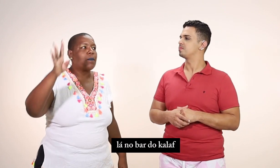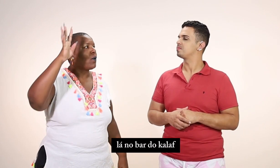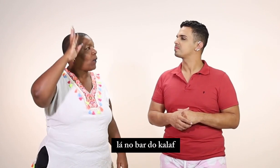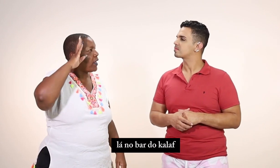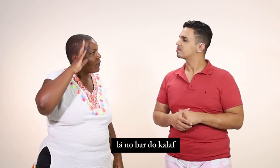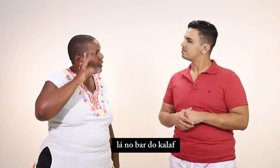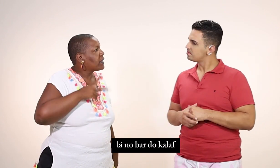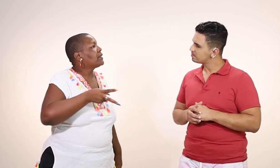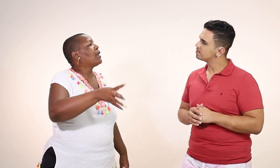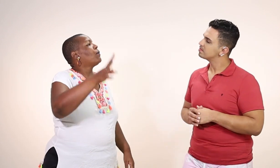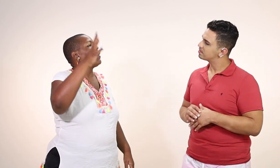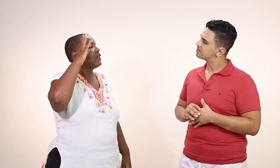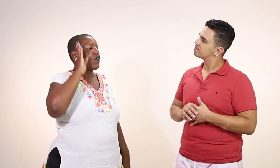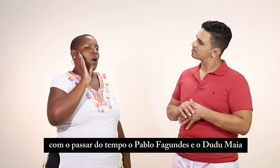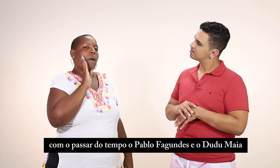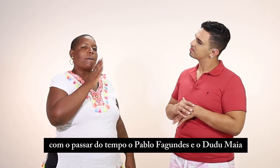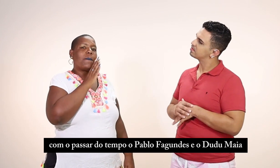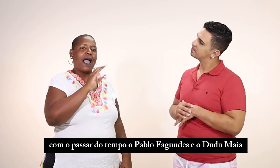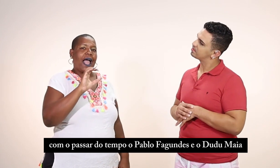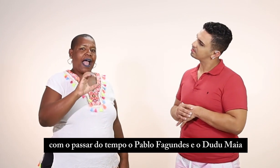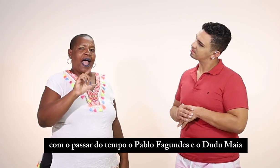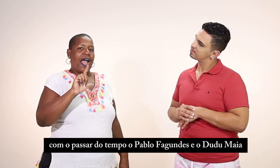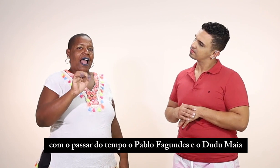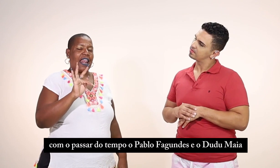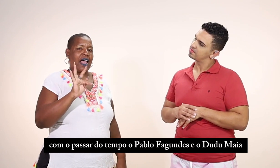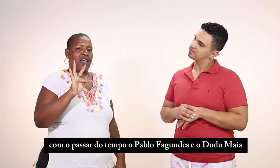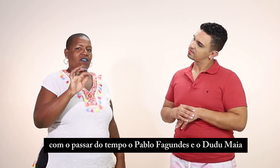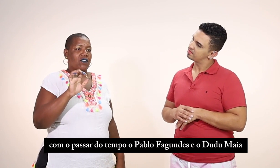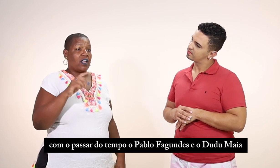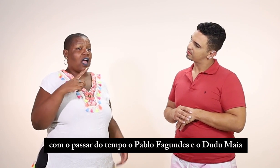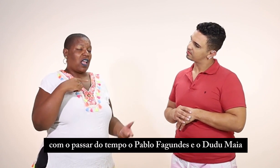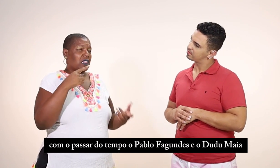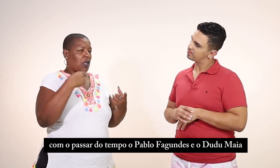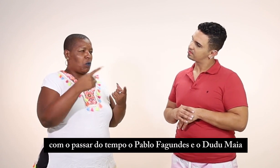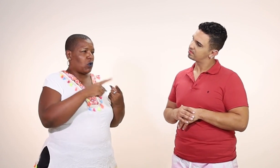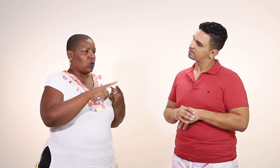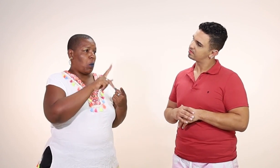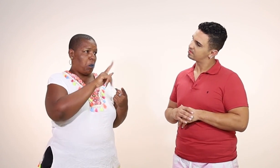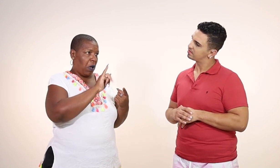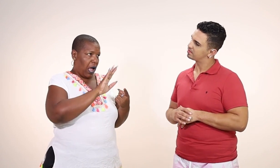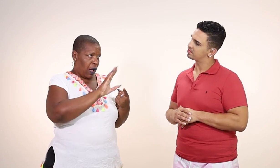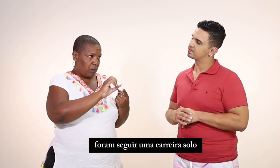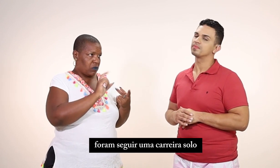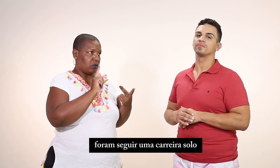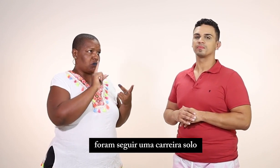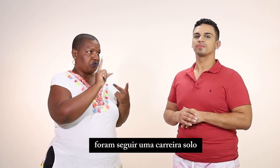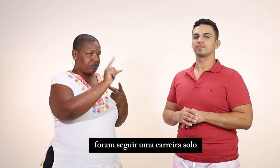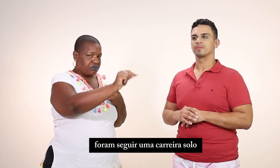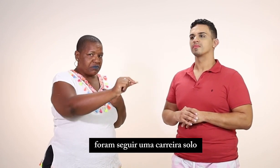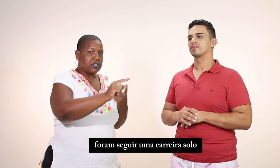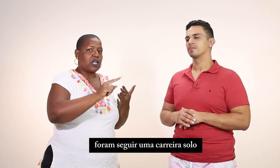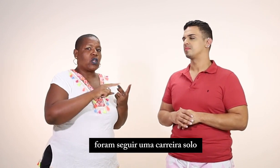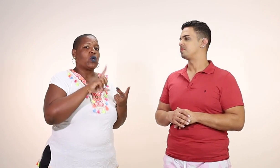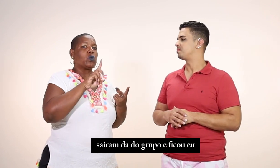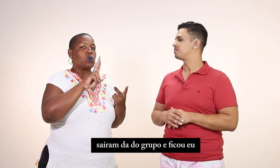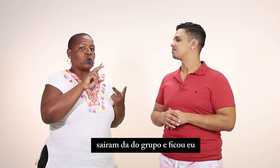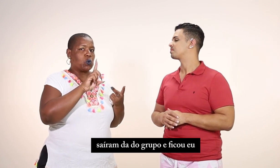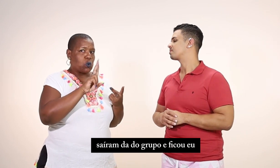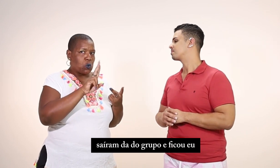Bato Calaf. Com o passar do tempo, o Pablo Fagundes e o Dudu Maia foram seguir uma carreira solo, saíram